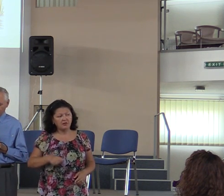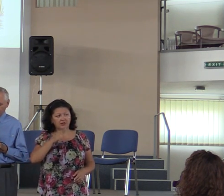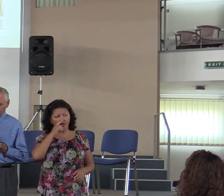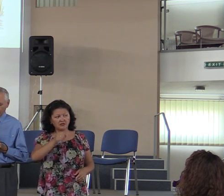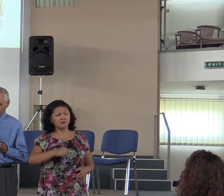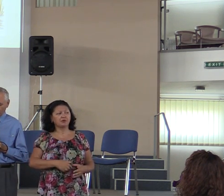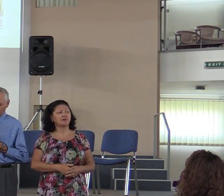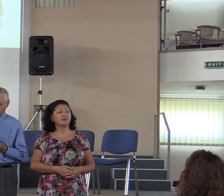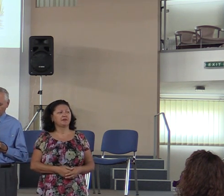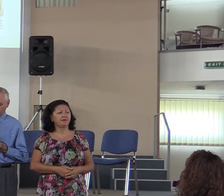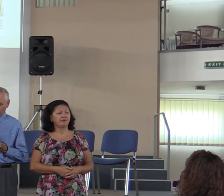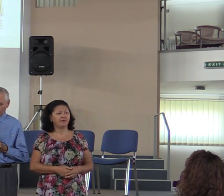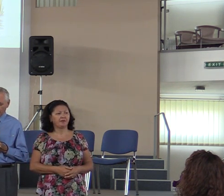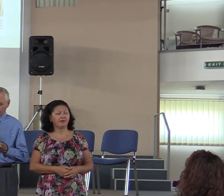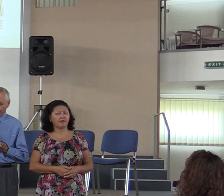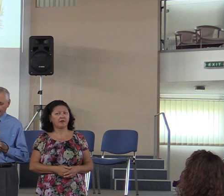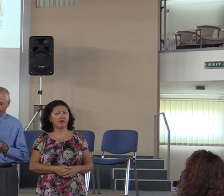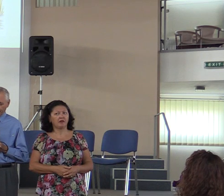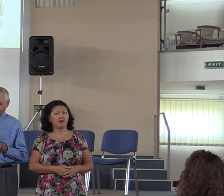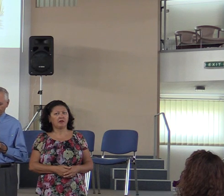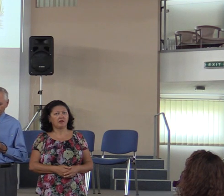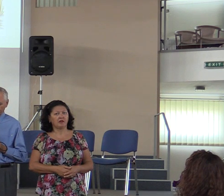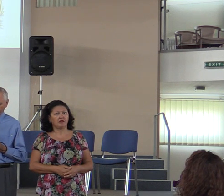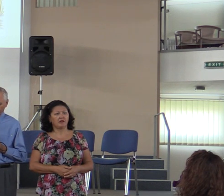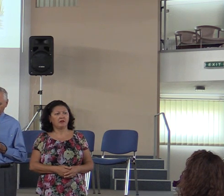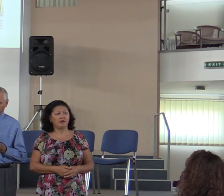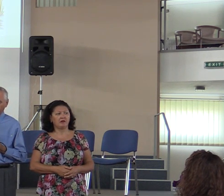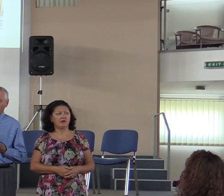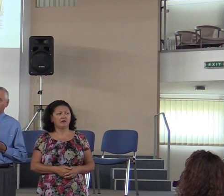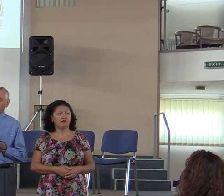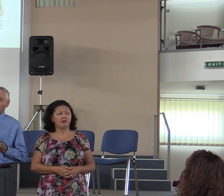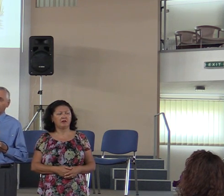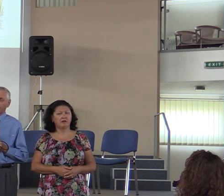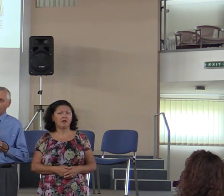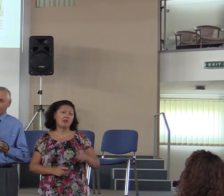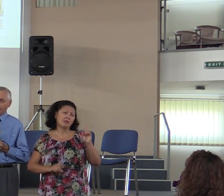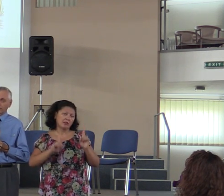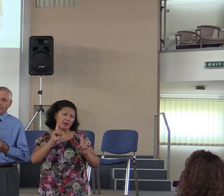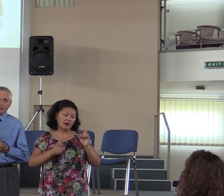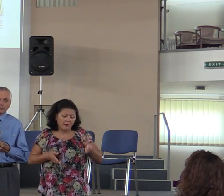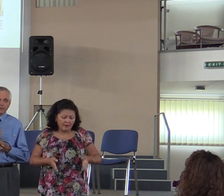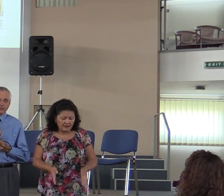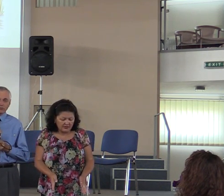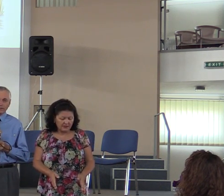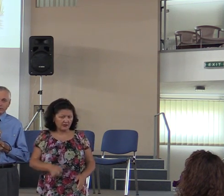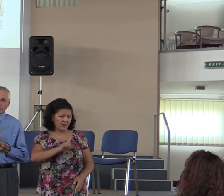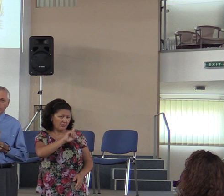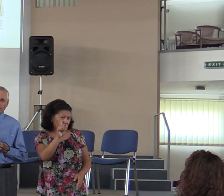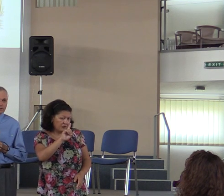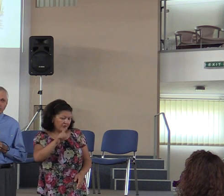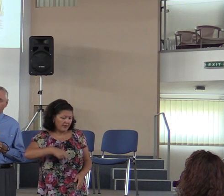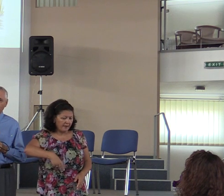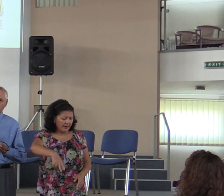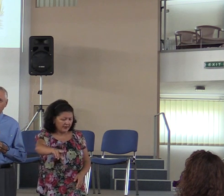presence does not go with us, do not send us from here. dacă prezența ta nu va merge, nu va fi cu